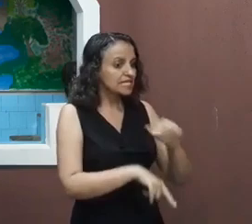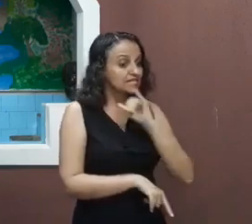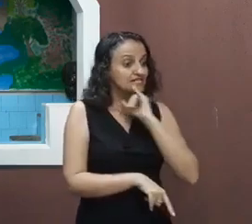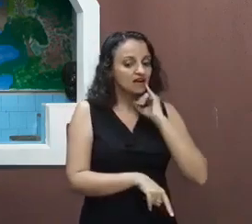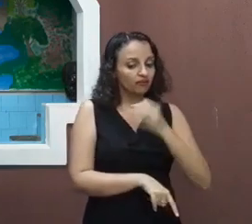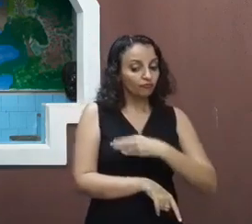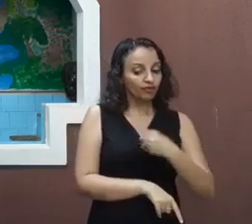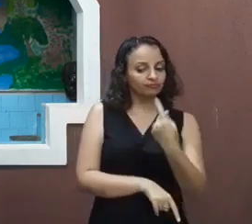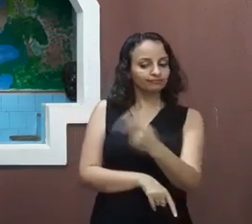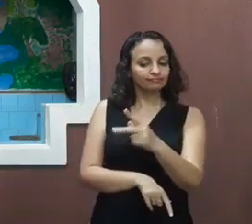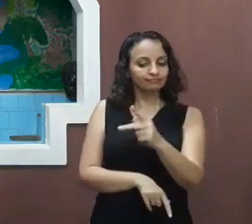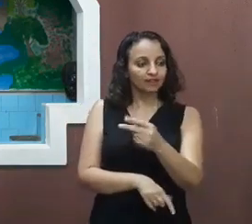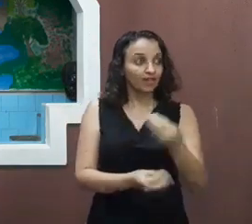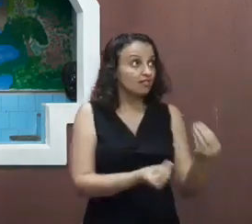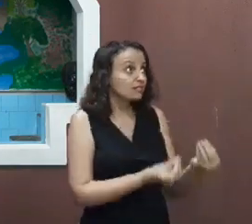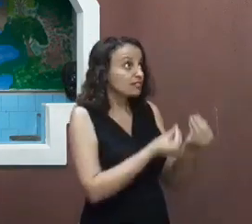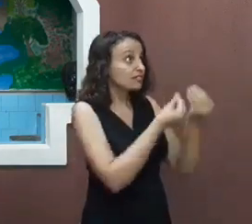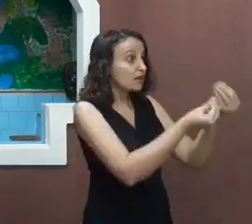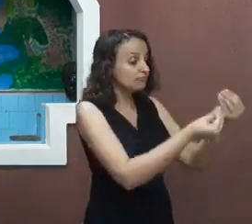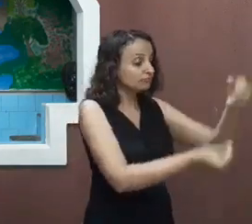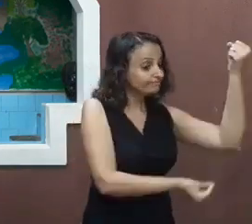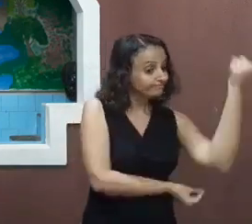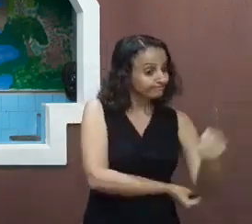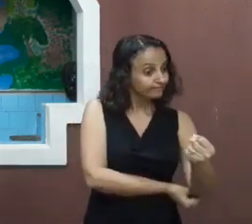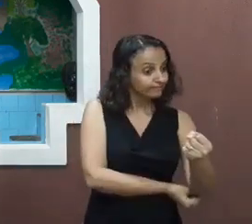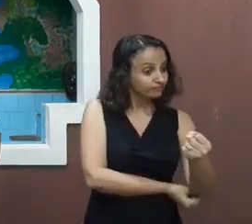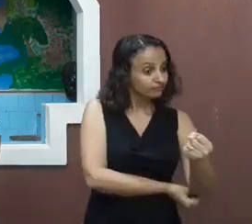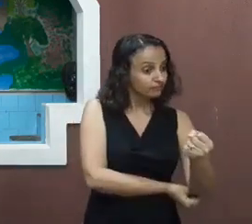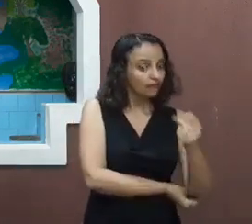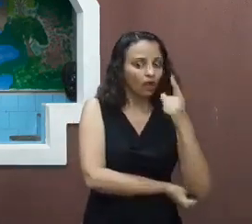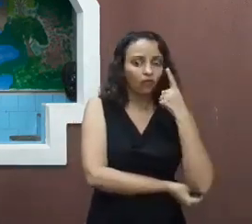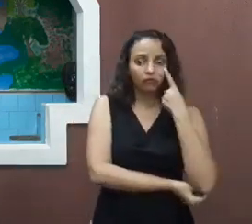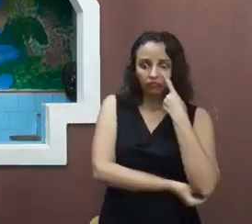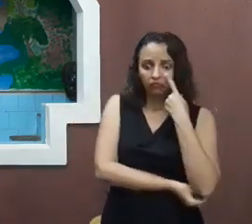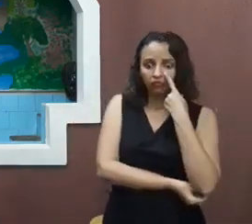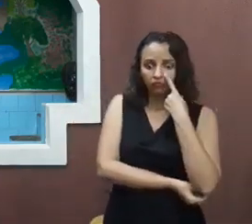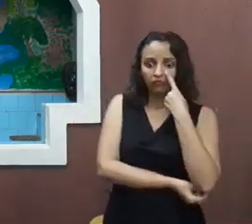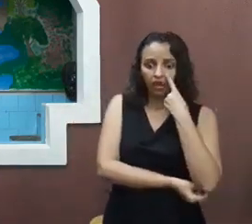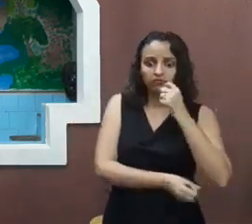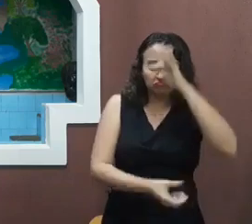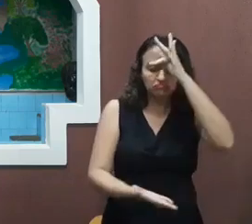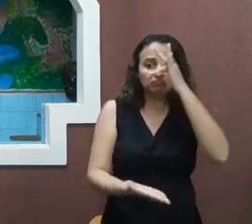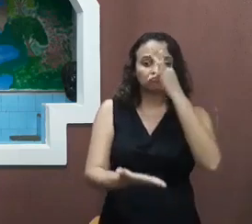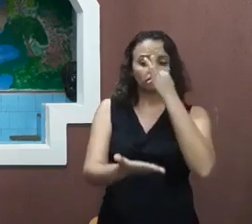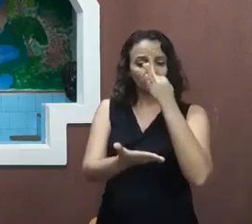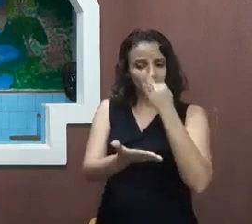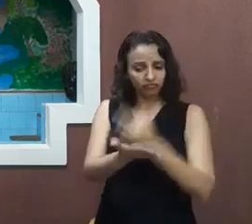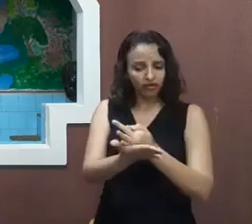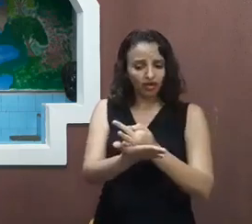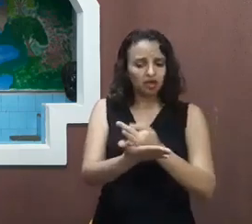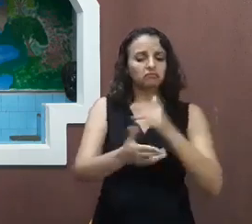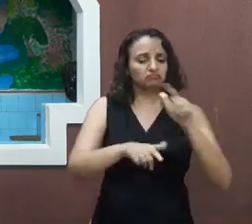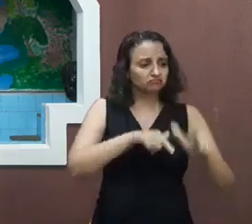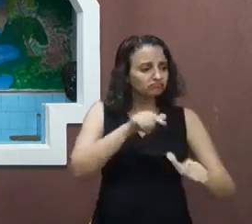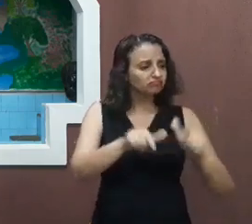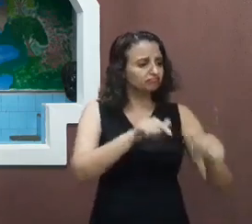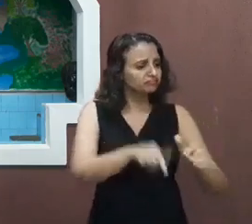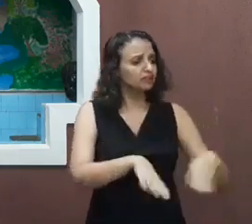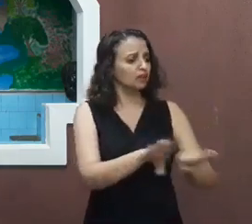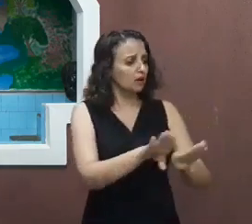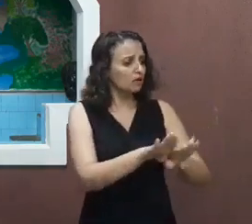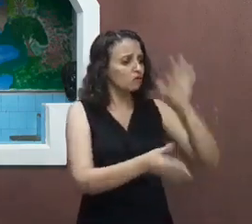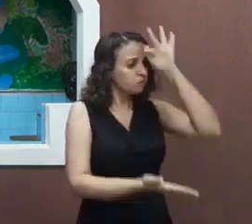Isaque? Bem vês que a fé cooperou com as suas obras, e cumpriu, e o que pelas obras a fé